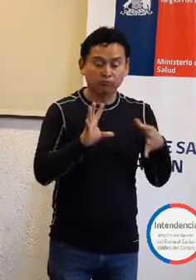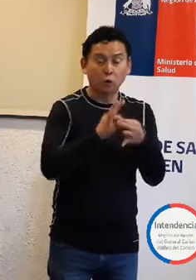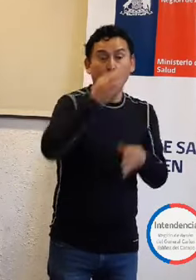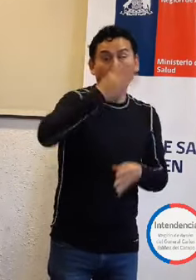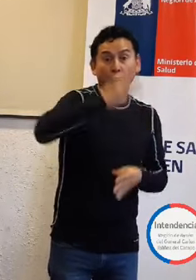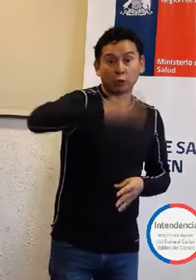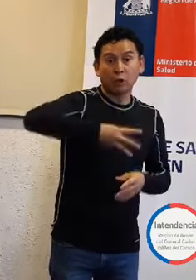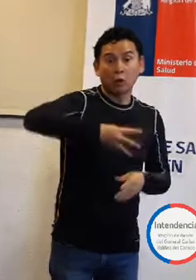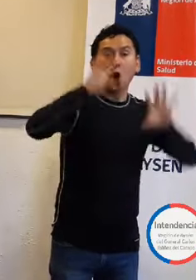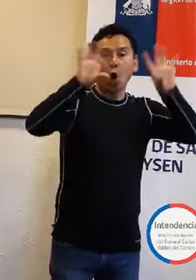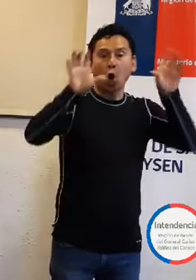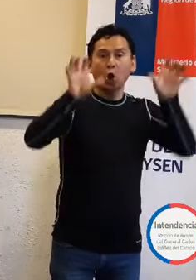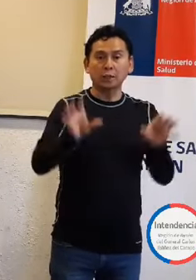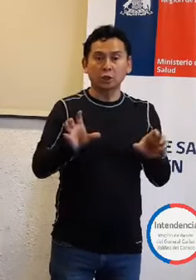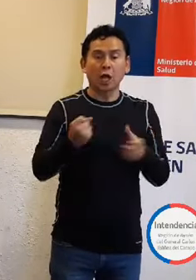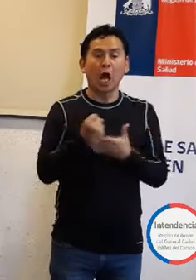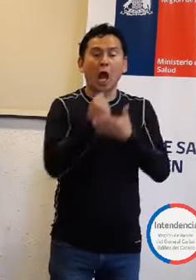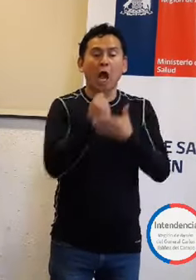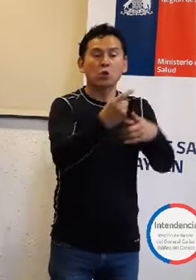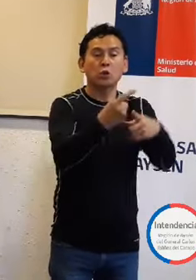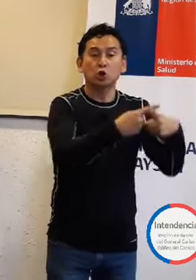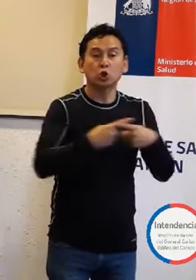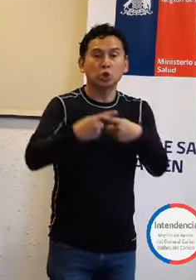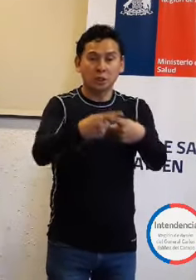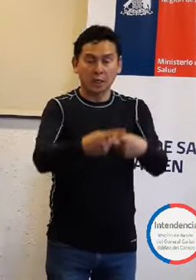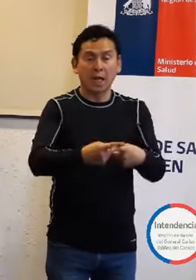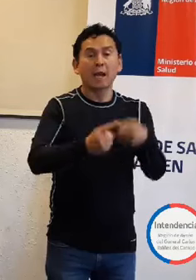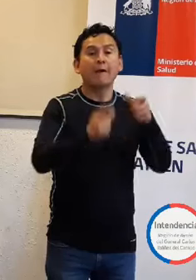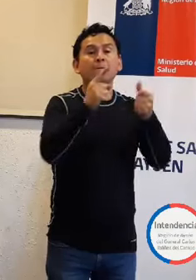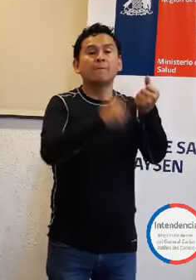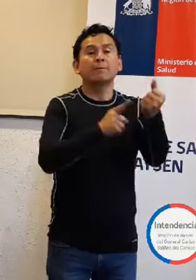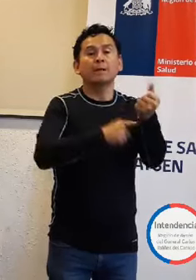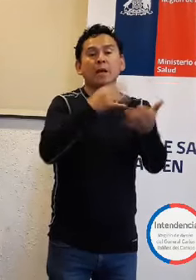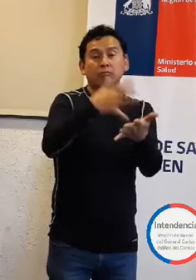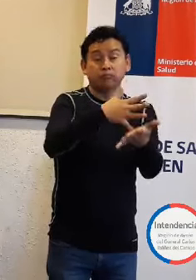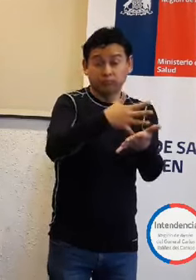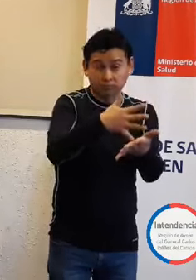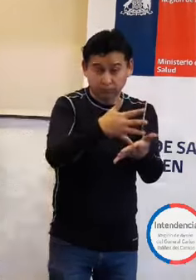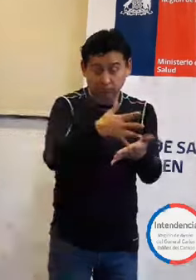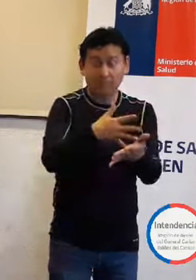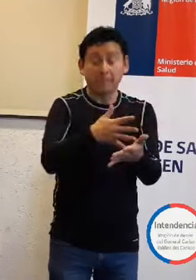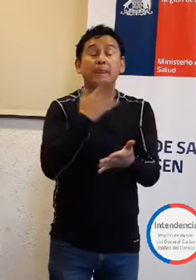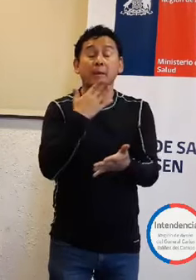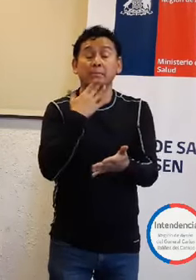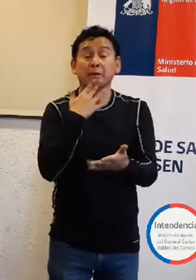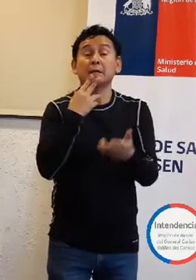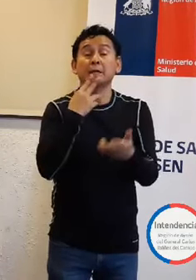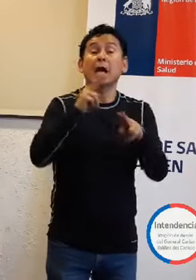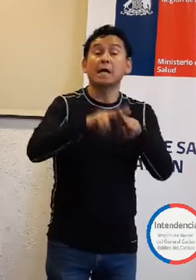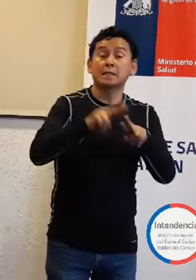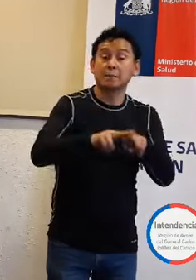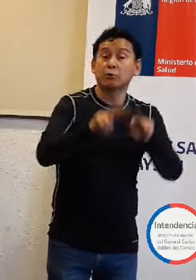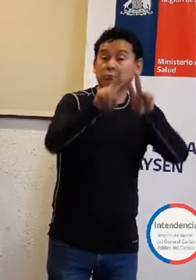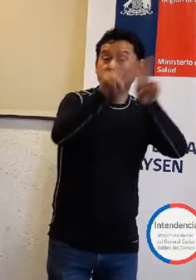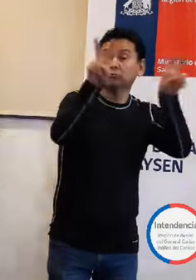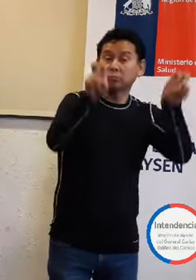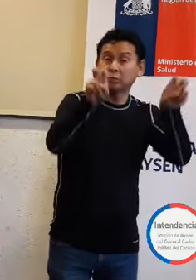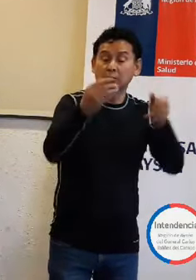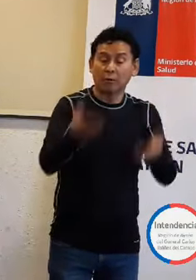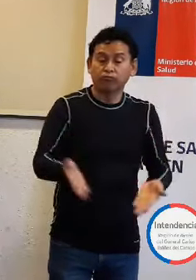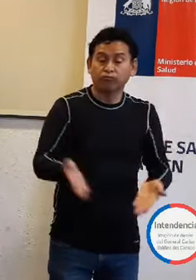y a organizaciones con ayuda social a familias más vulnerables. También lo hemos hecho en el ámbito del apoyo del